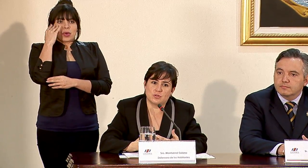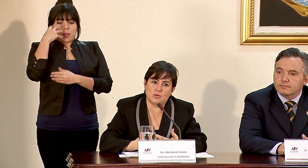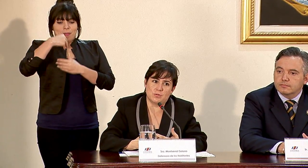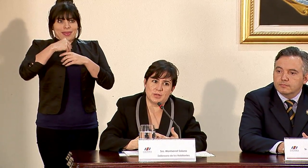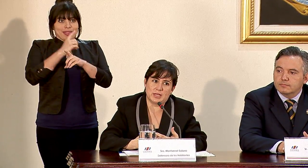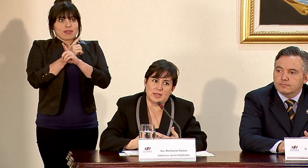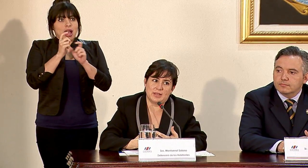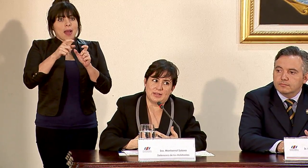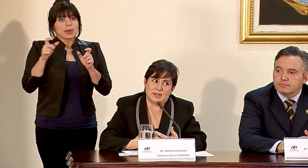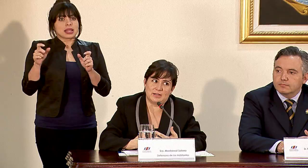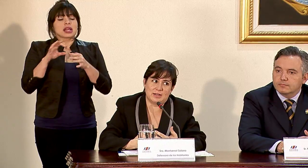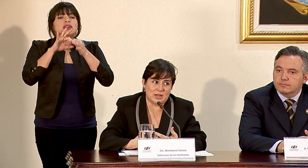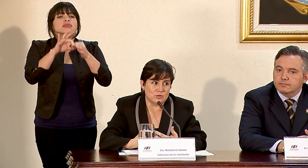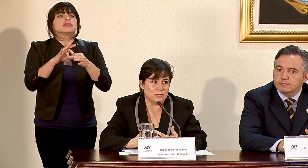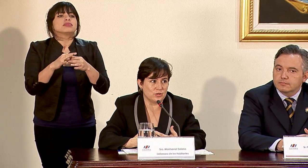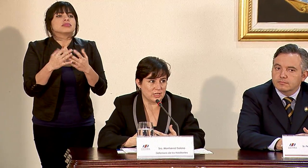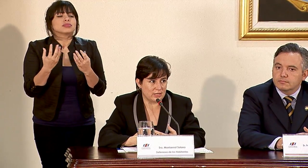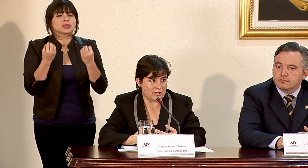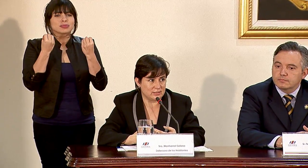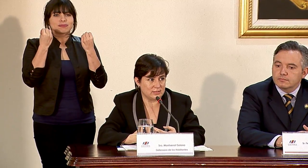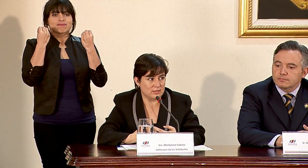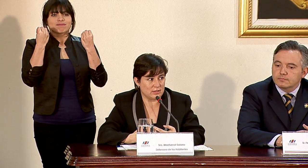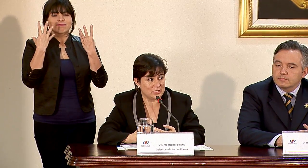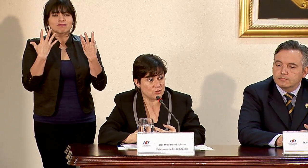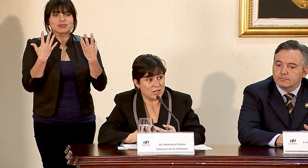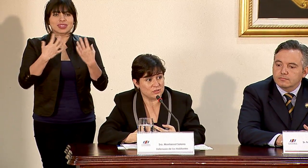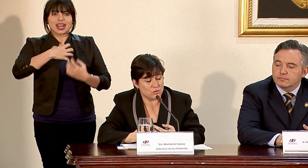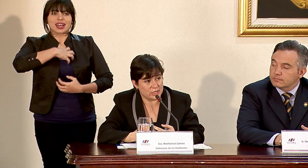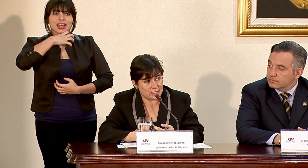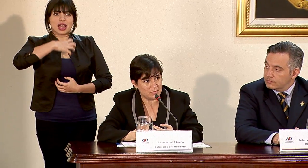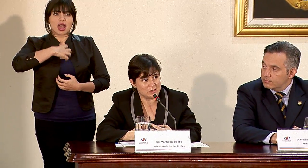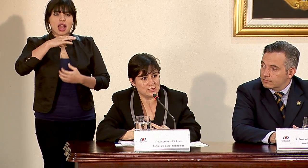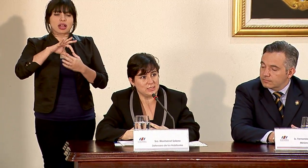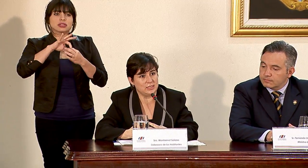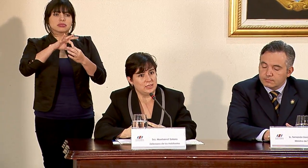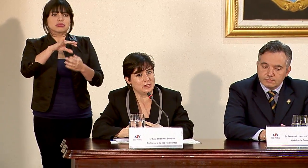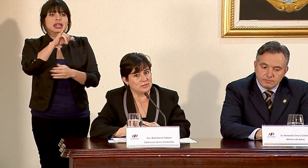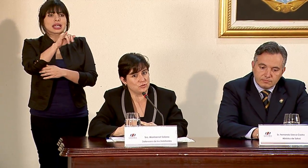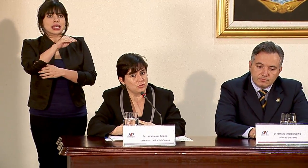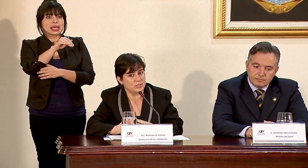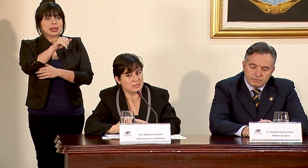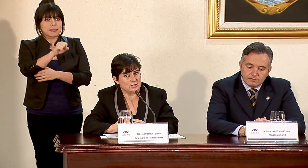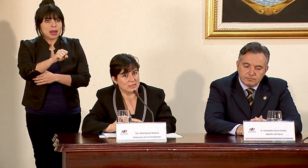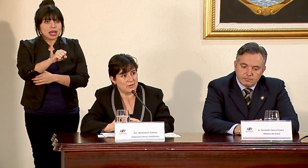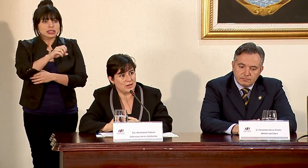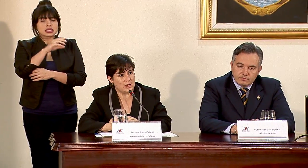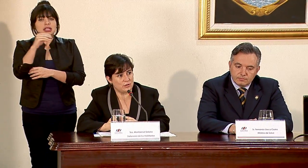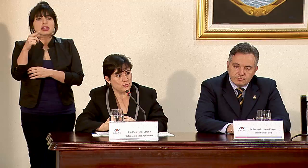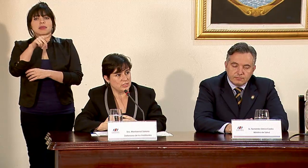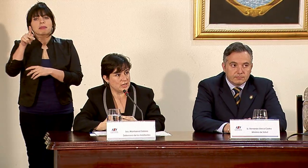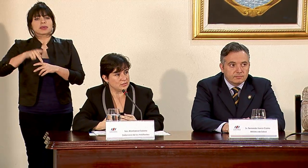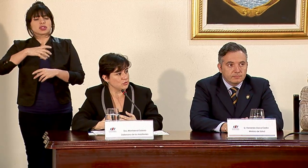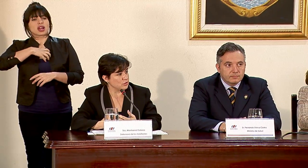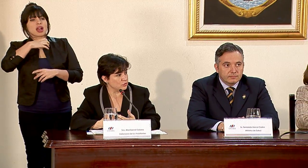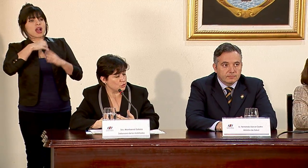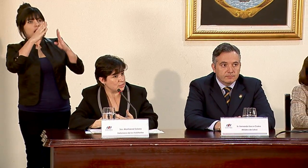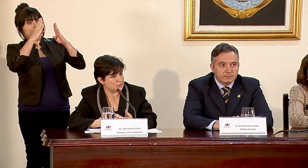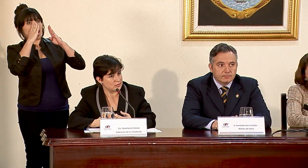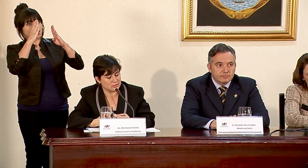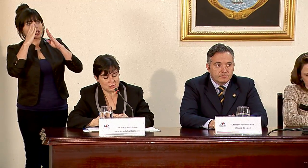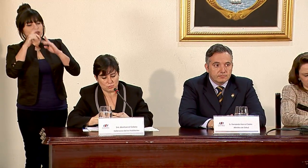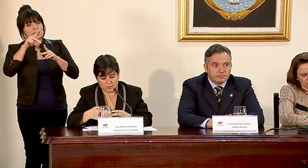sobre el gran número de quejas relacionadas con el IMAS y la atención que se les daba a los y las